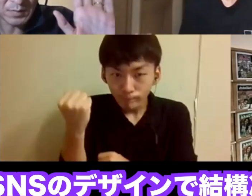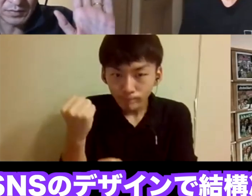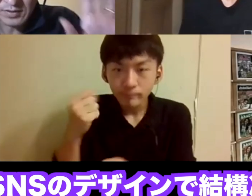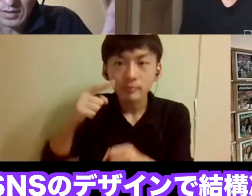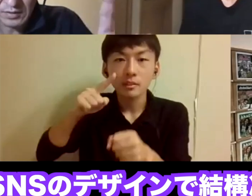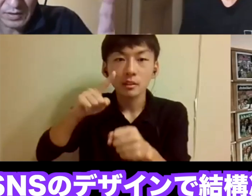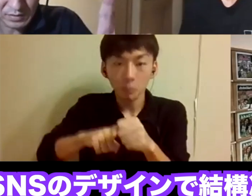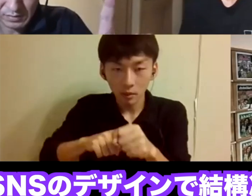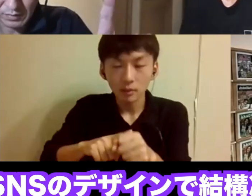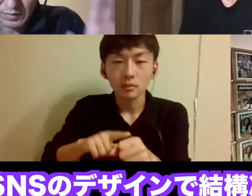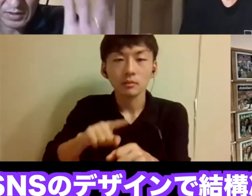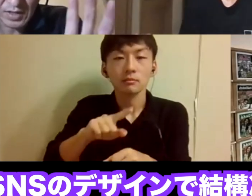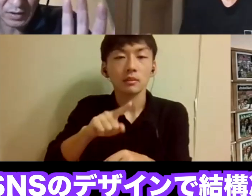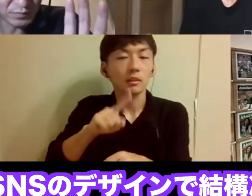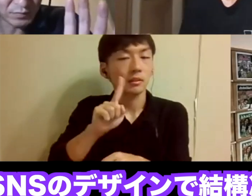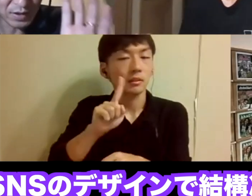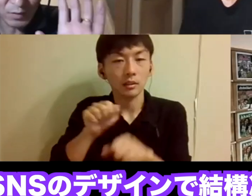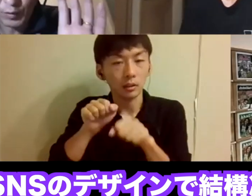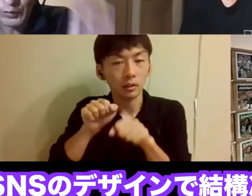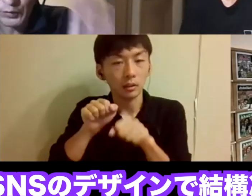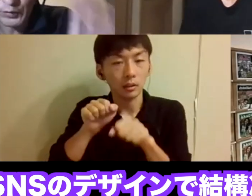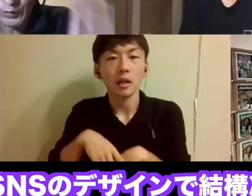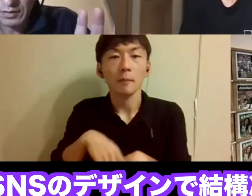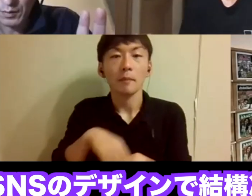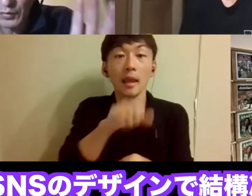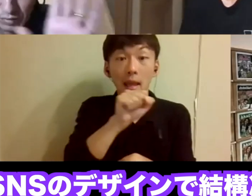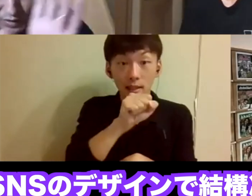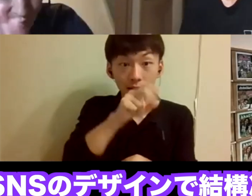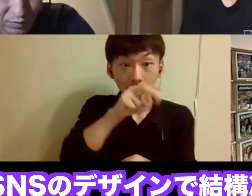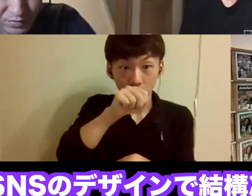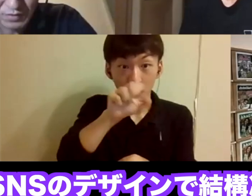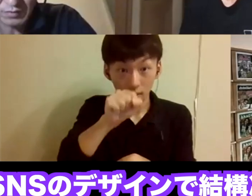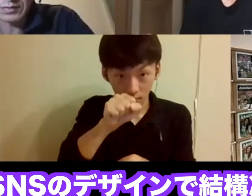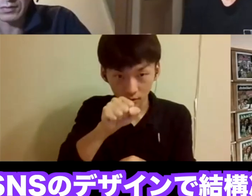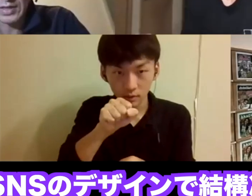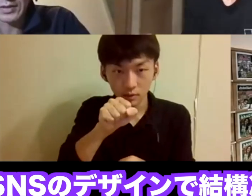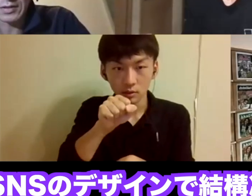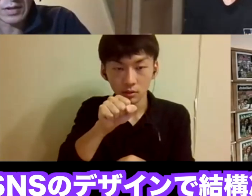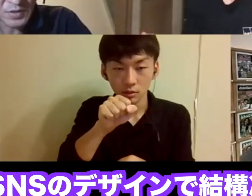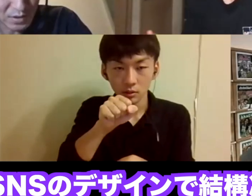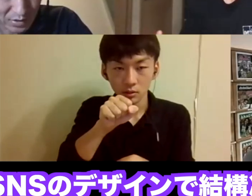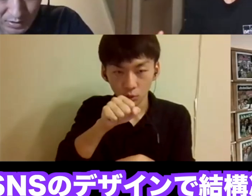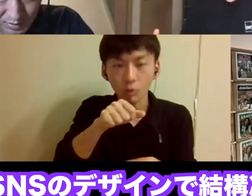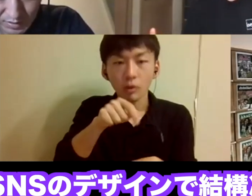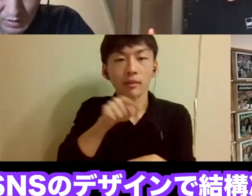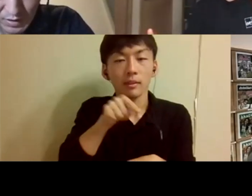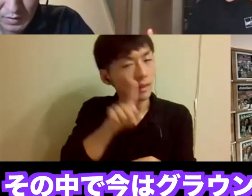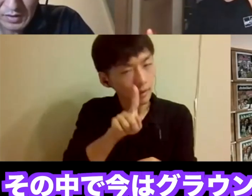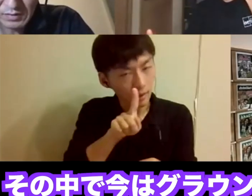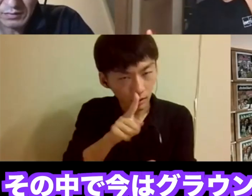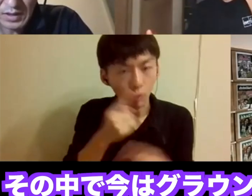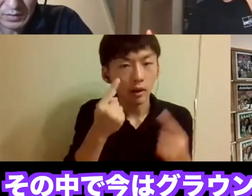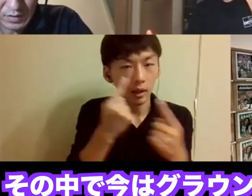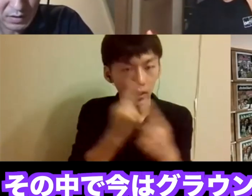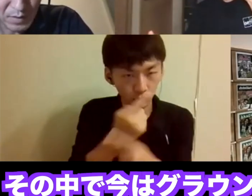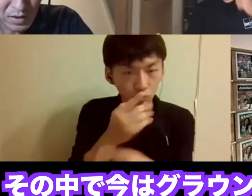sns のデザインとかうちはけっこう凝ってますけどもっとカッコよくしようっていうとこにあってるかもしれない4その中でまぁ今